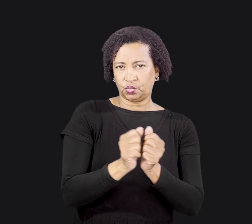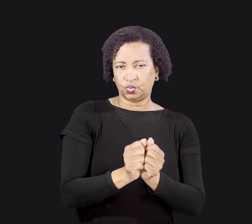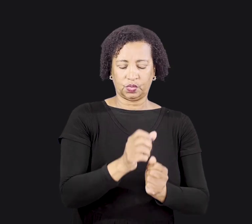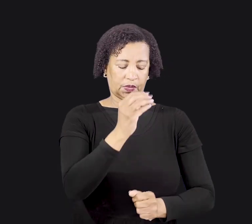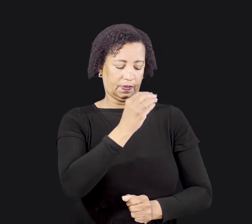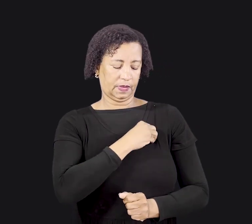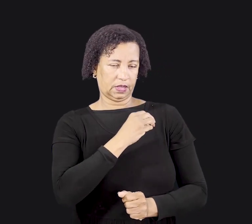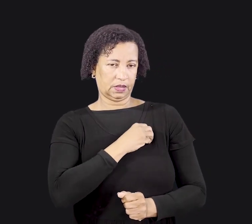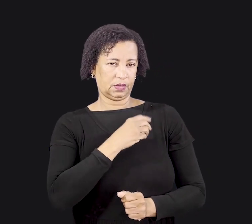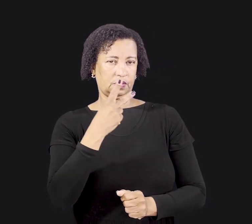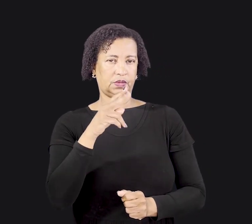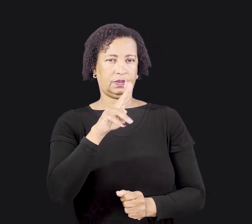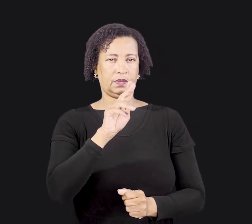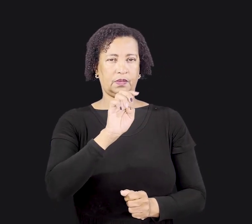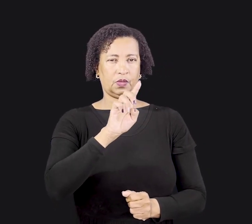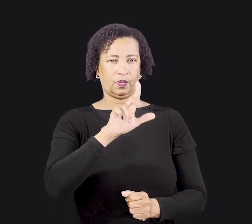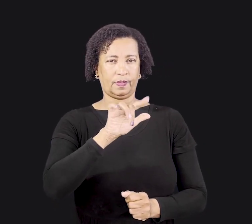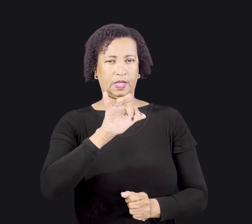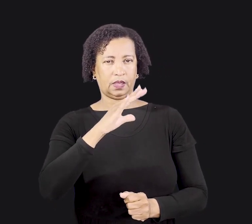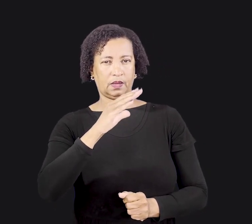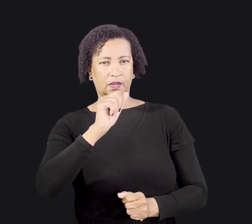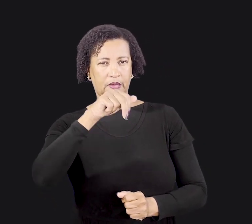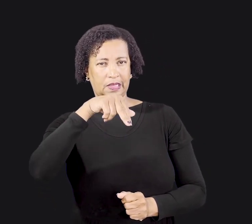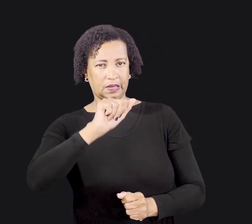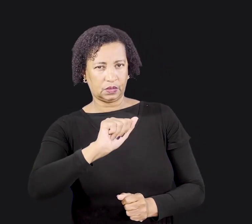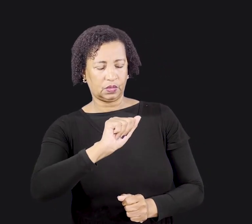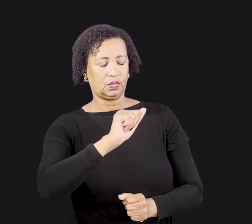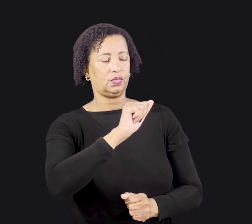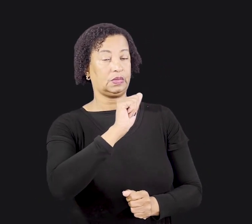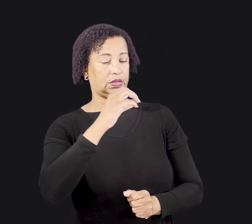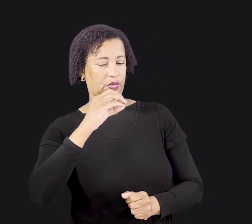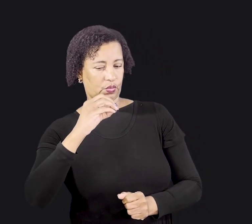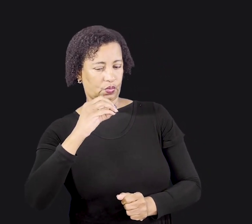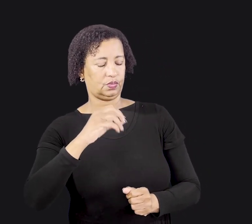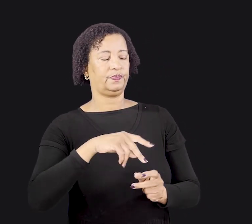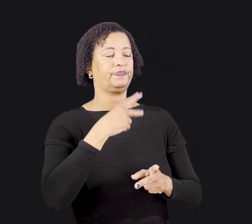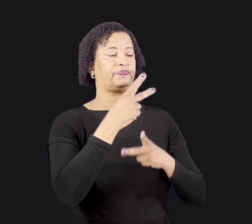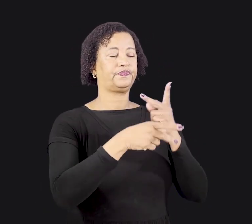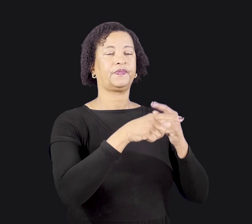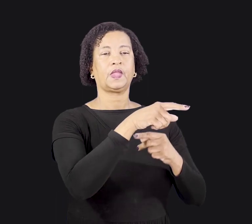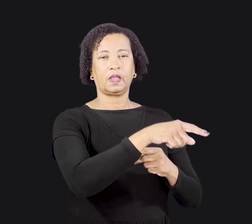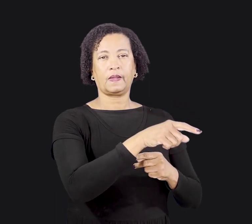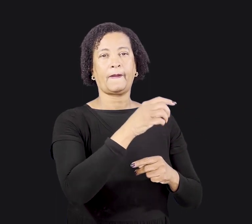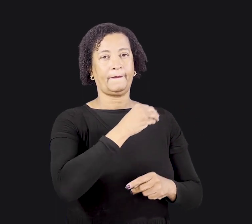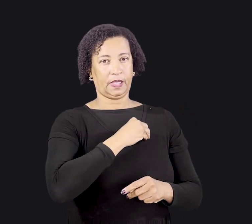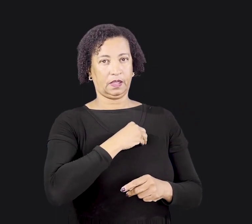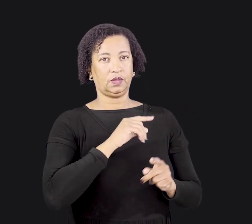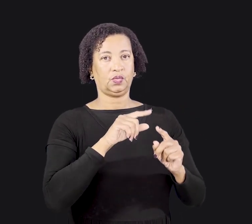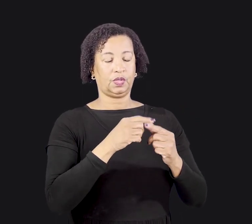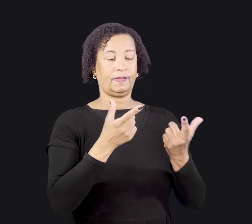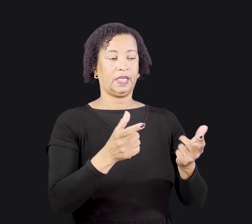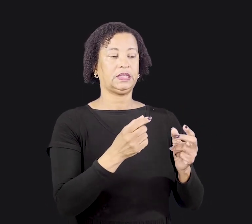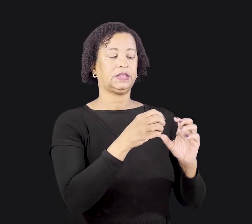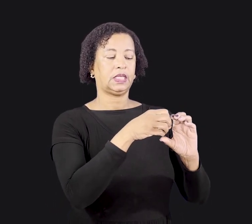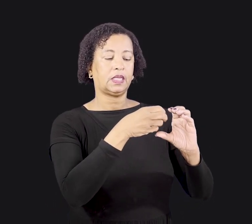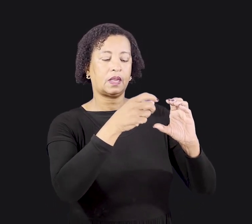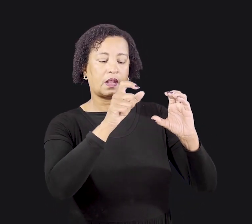publicanos. Isso não quer dizer que os publicanos não eram pecadores, mas que eram classificados na mesma classe de pessoas pelos